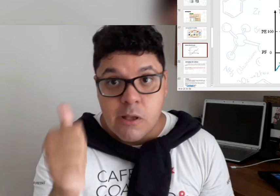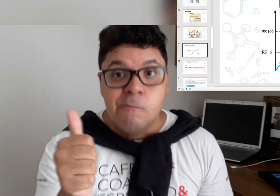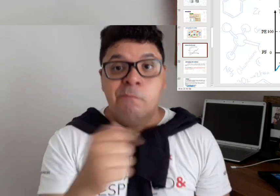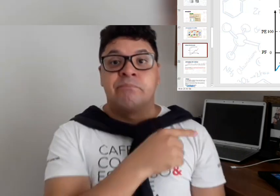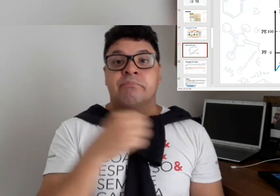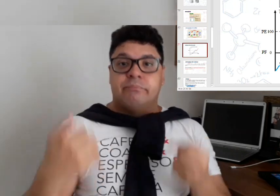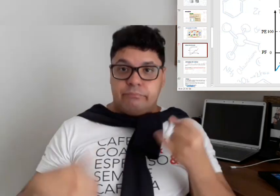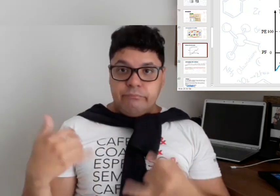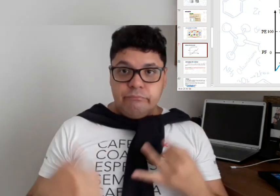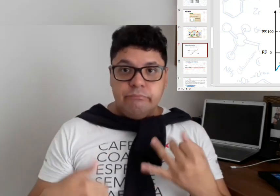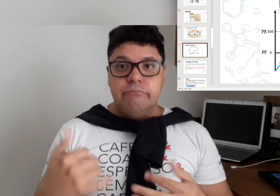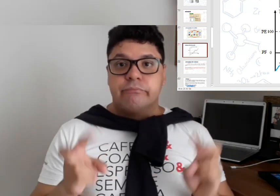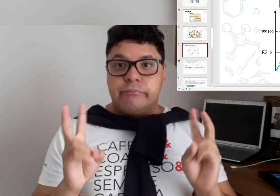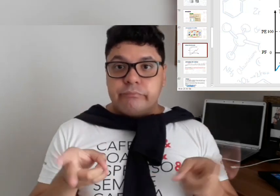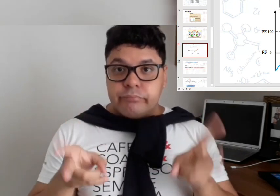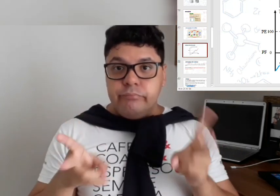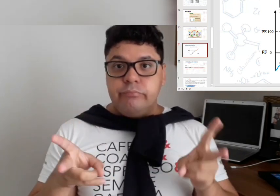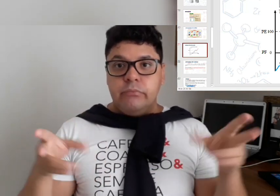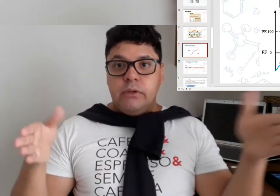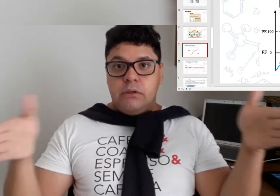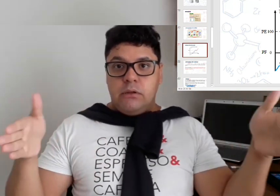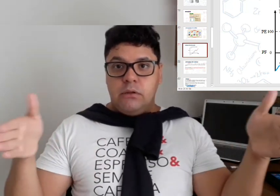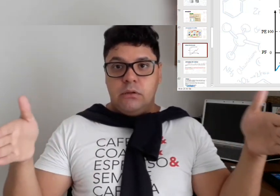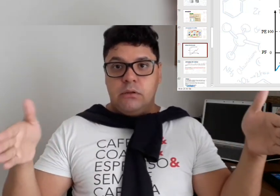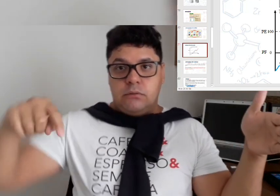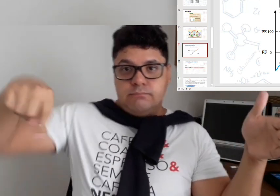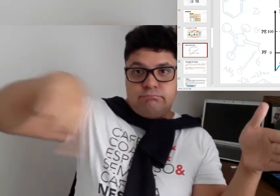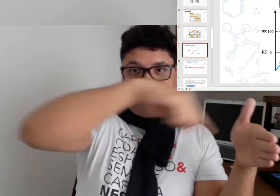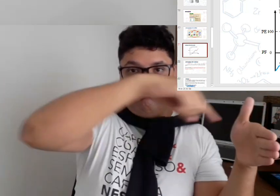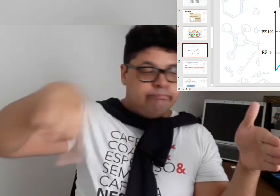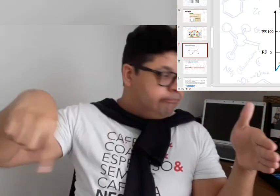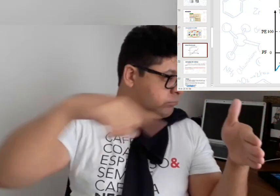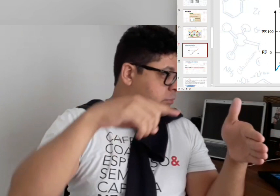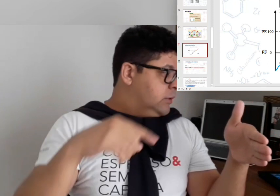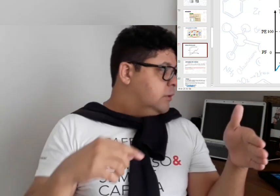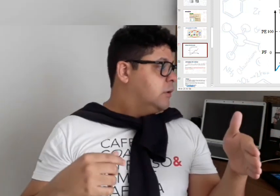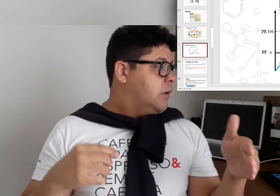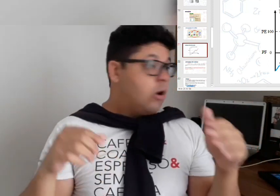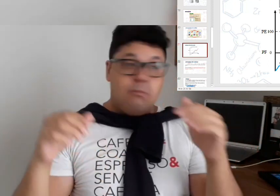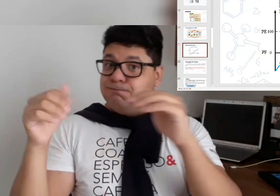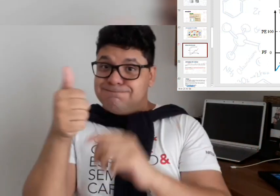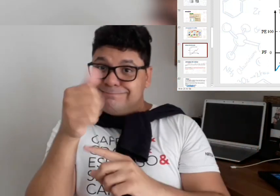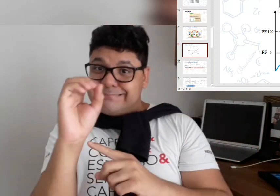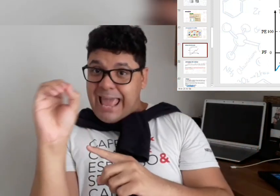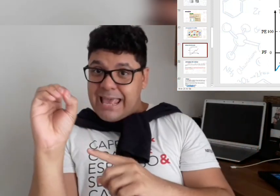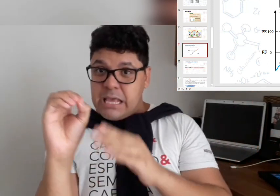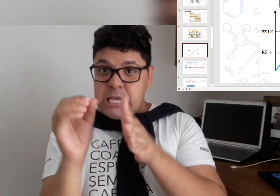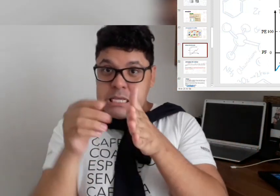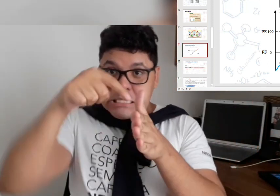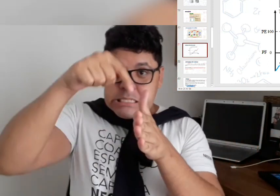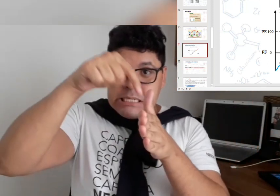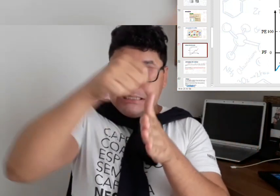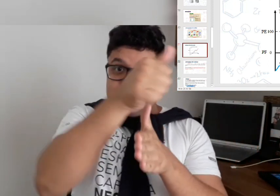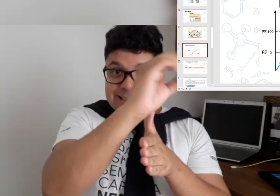aumentar quando todo líquido se transformou em vapor. Aí, acima de 100